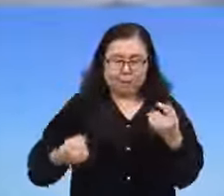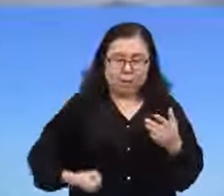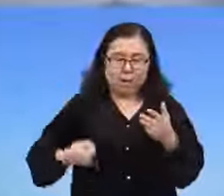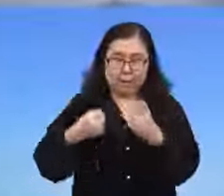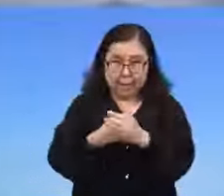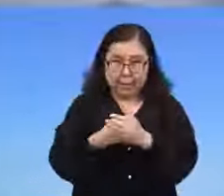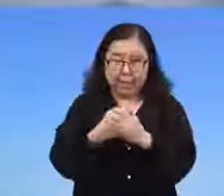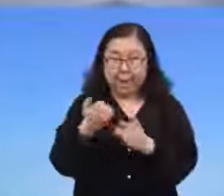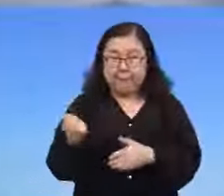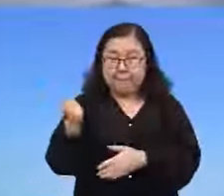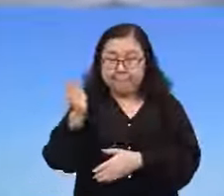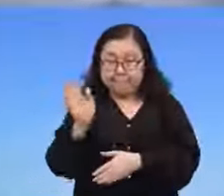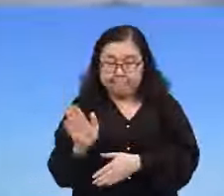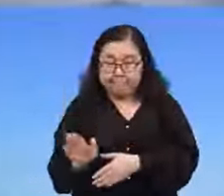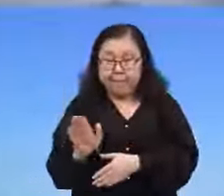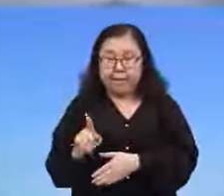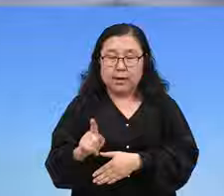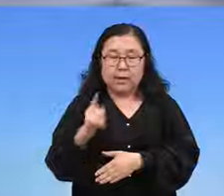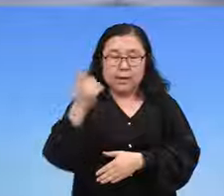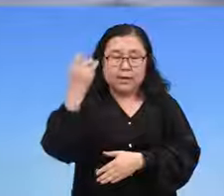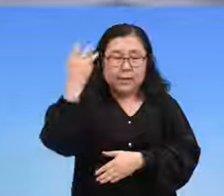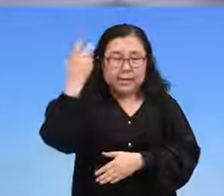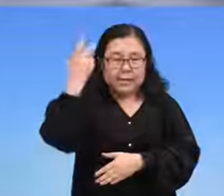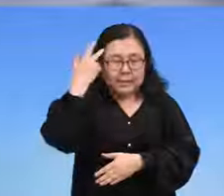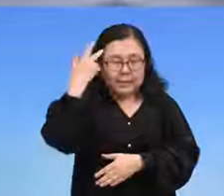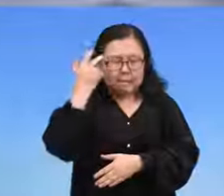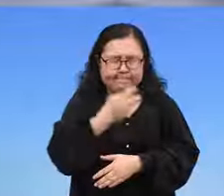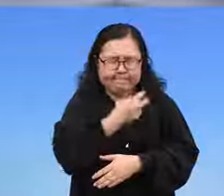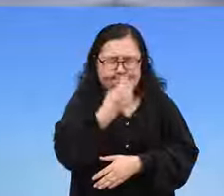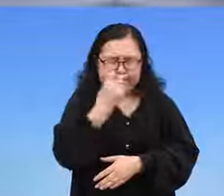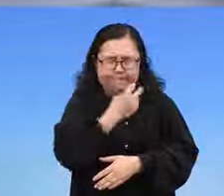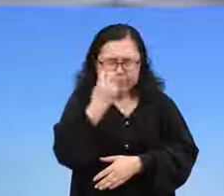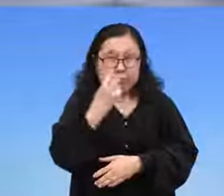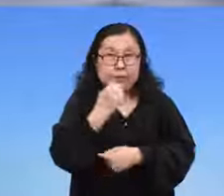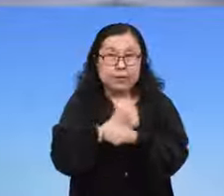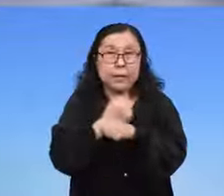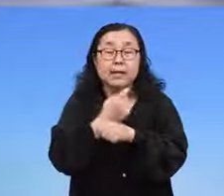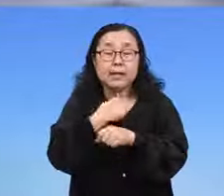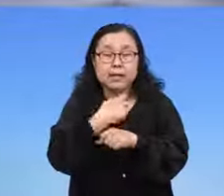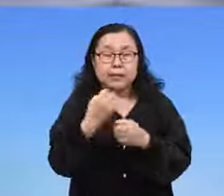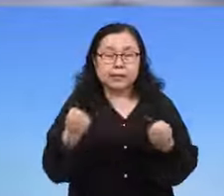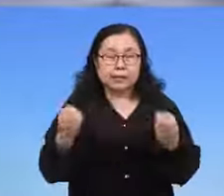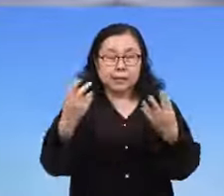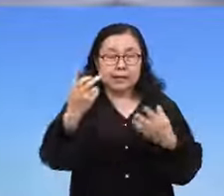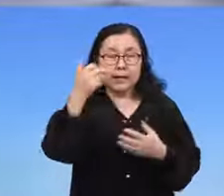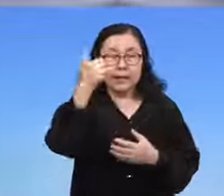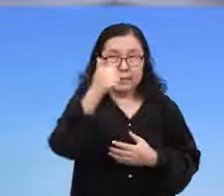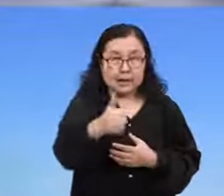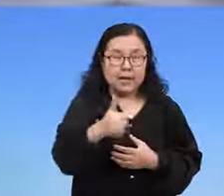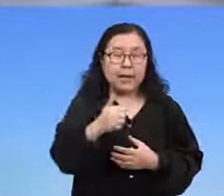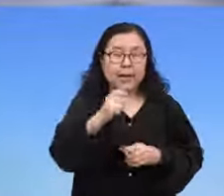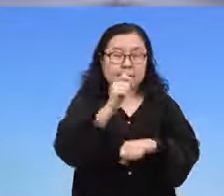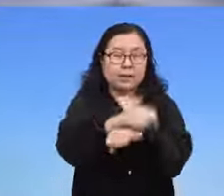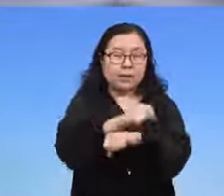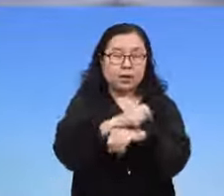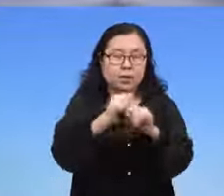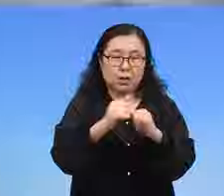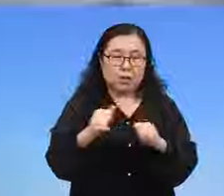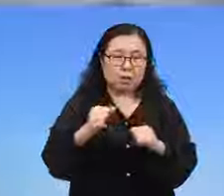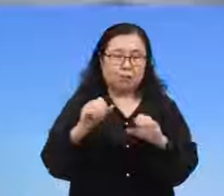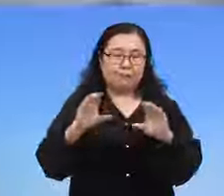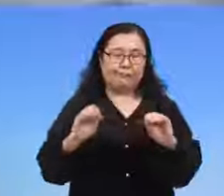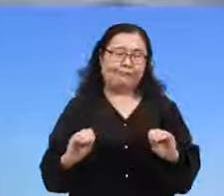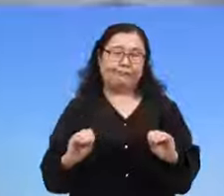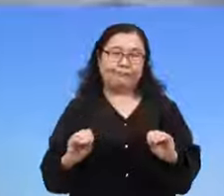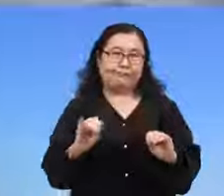결단을 행해 보여주는데, 그렇게 해박한 지식을 갖고 있었던 그런 대제사장과 서기관들이었지만 그들은